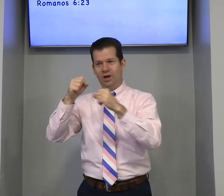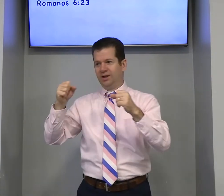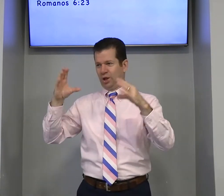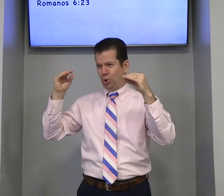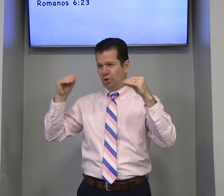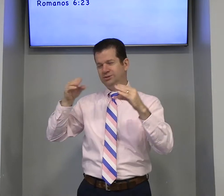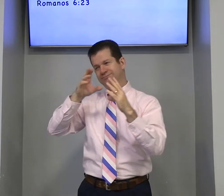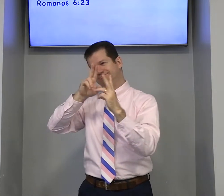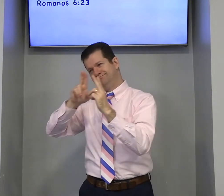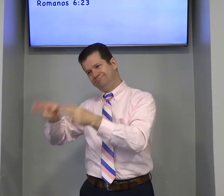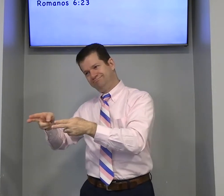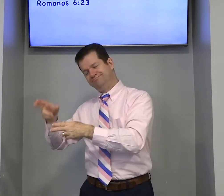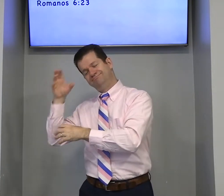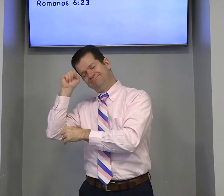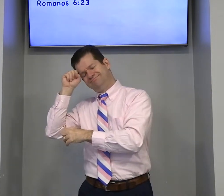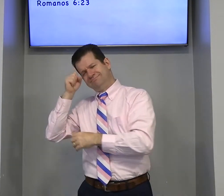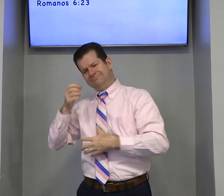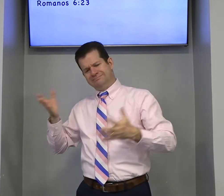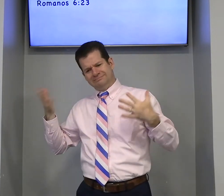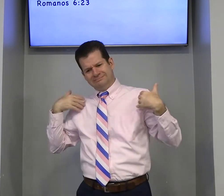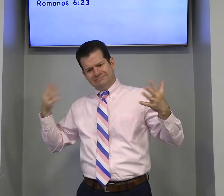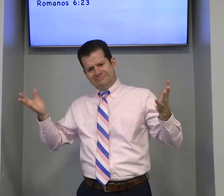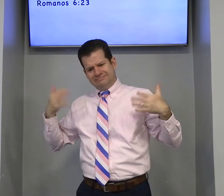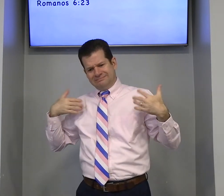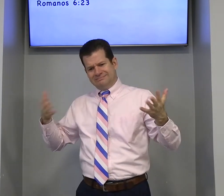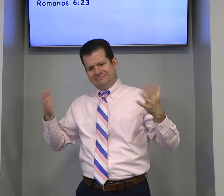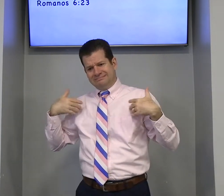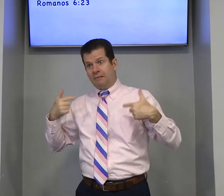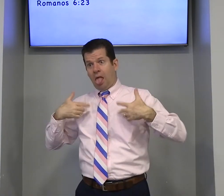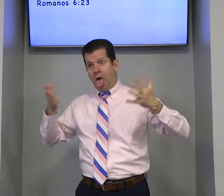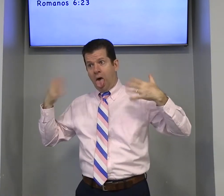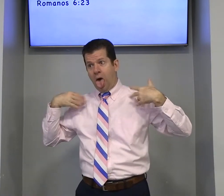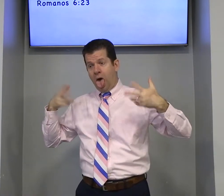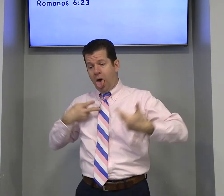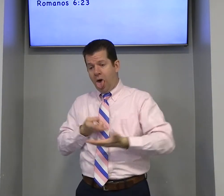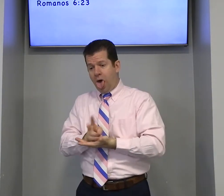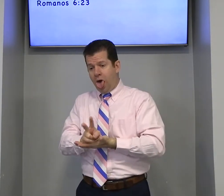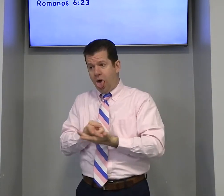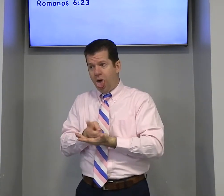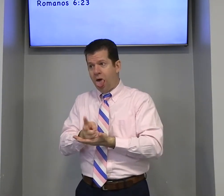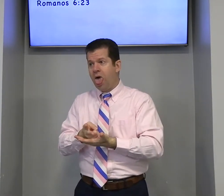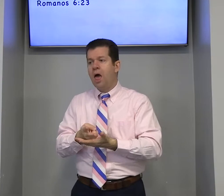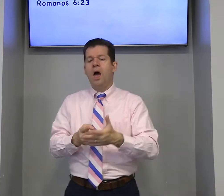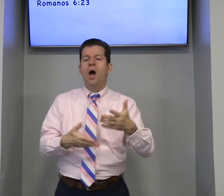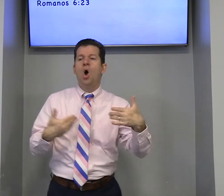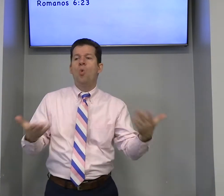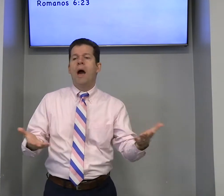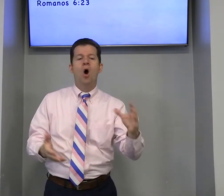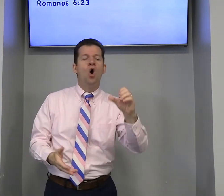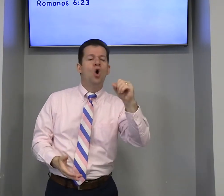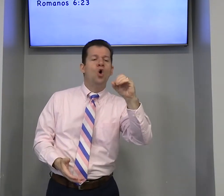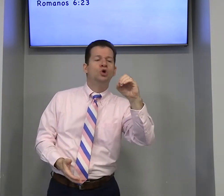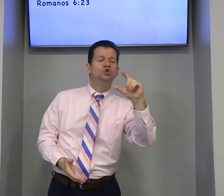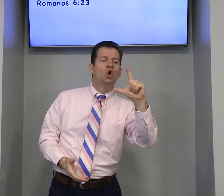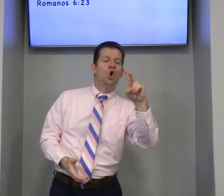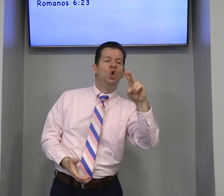À noite, vai deitar, tá um calor e vai ficando rolando na cama. Qual